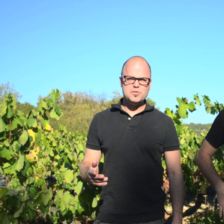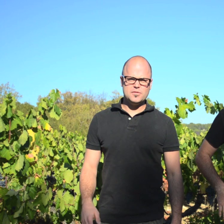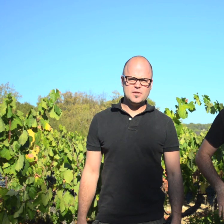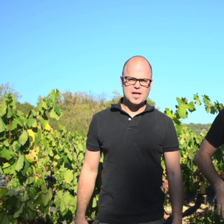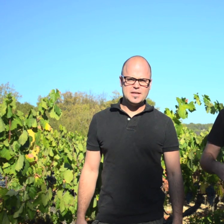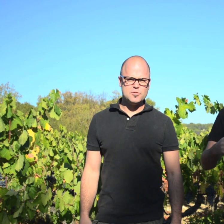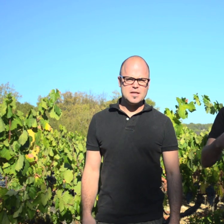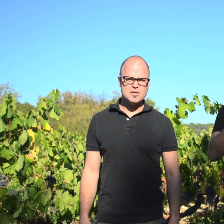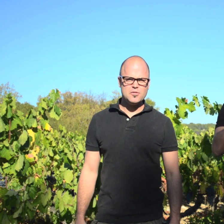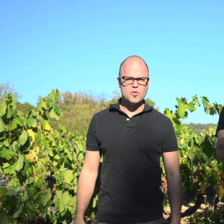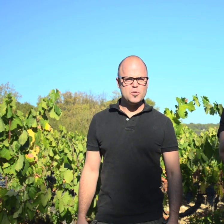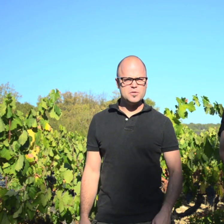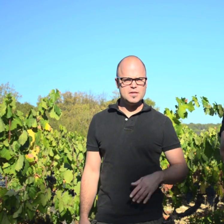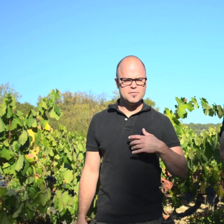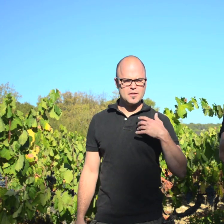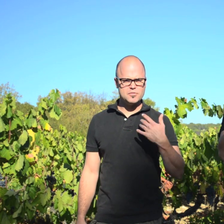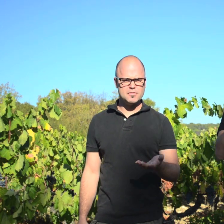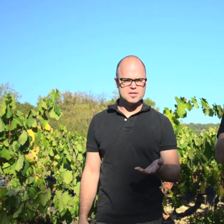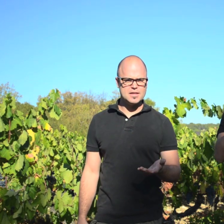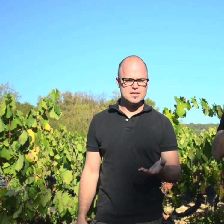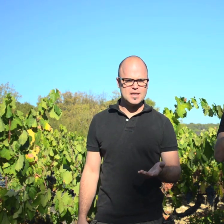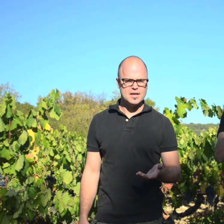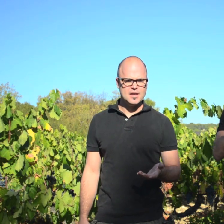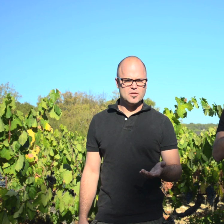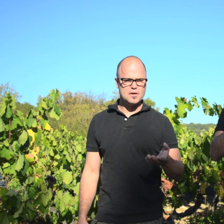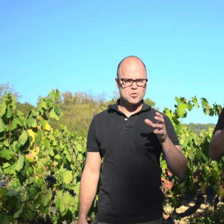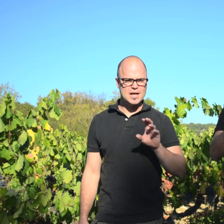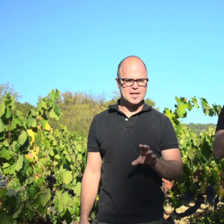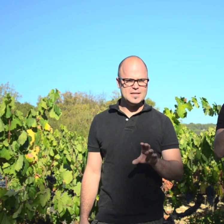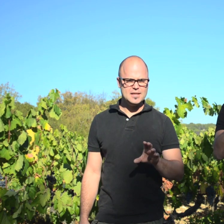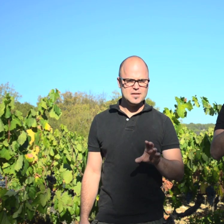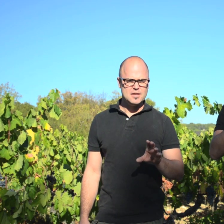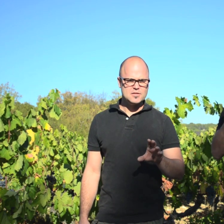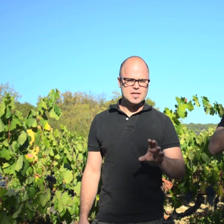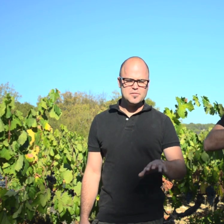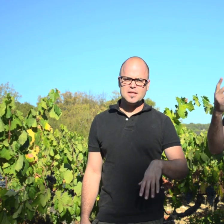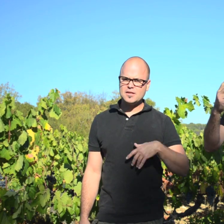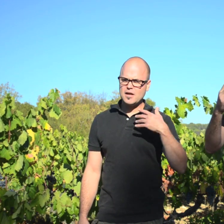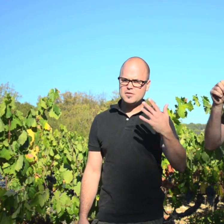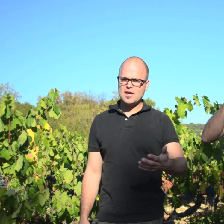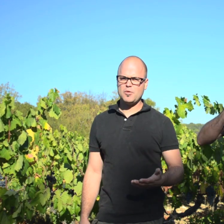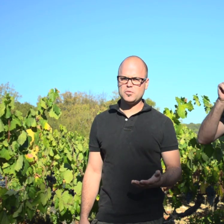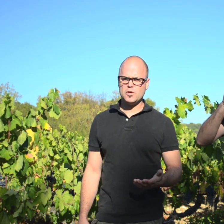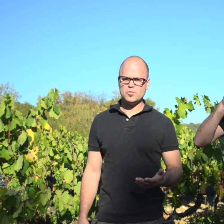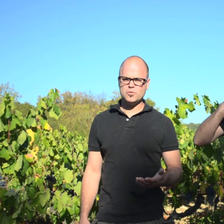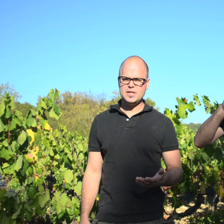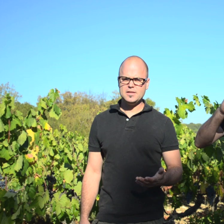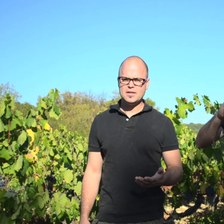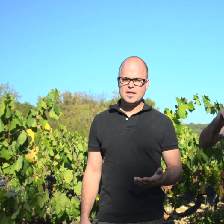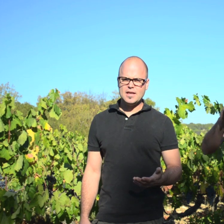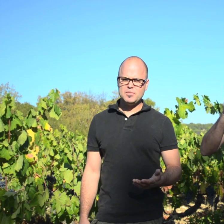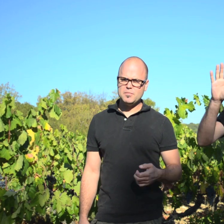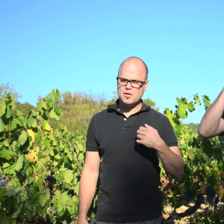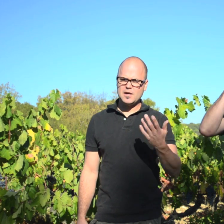En plus de la dégustation, on peut aussi faire suivre ces raisins de façon analytique, ce qui est fait dans un laboratoire